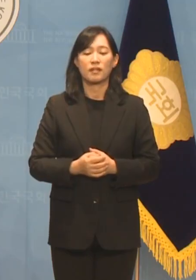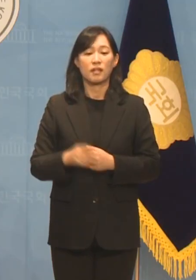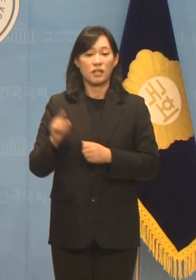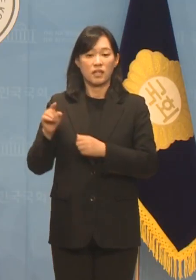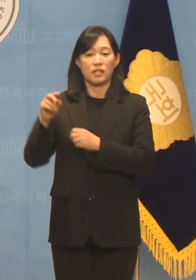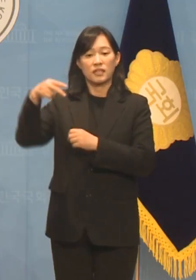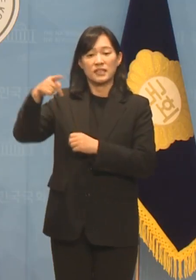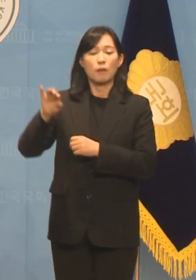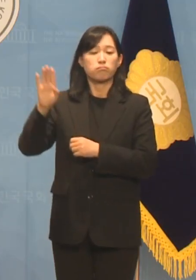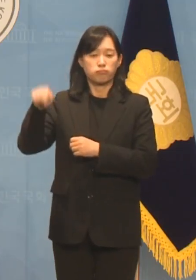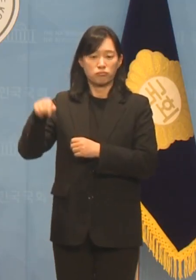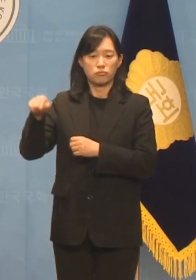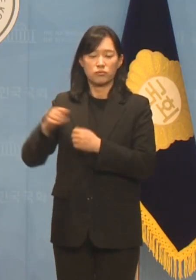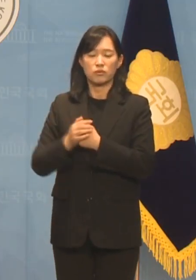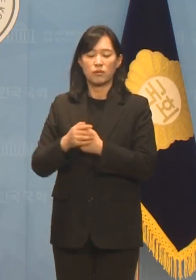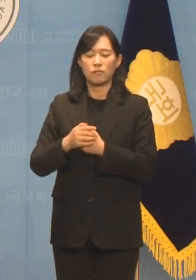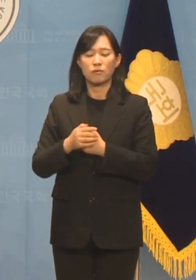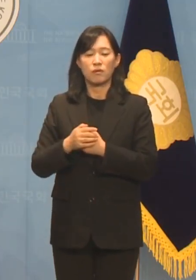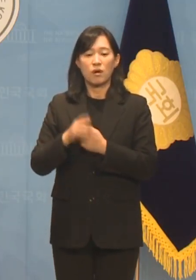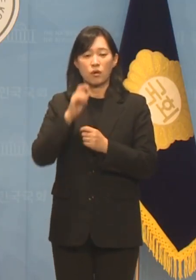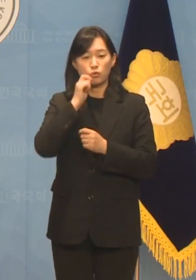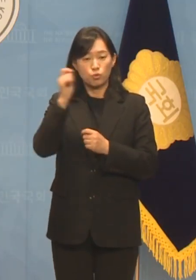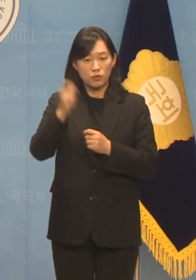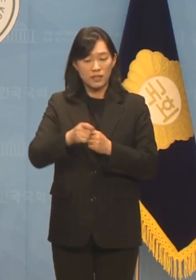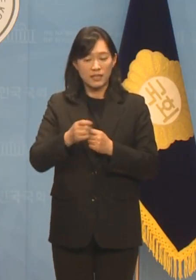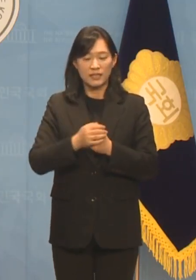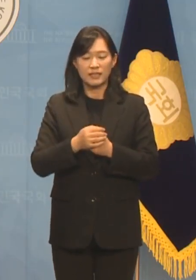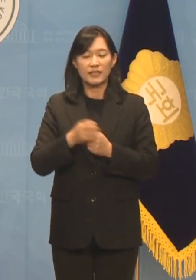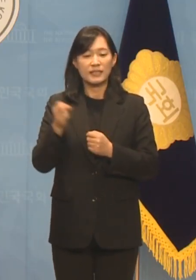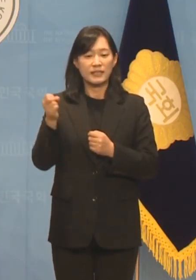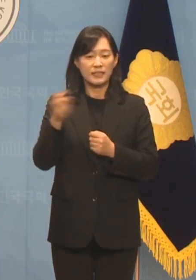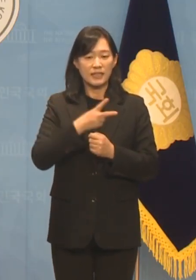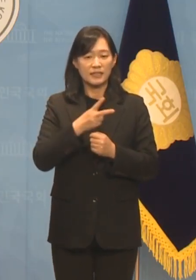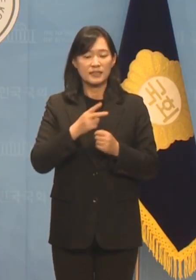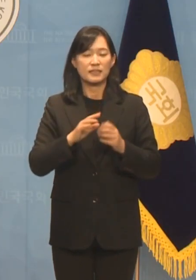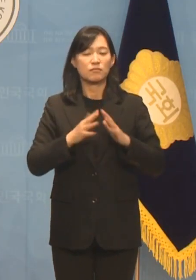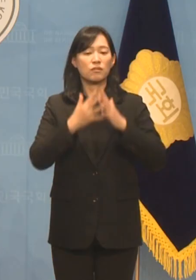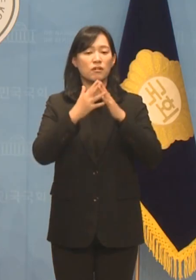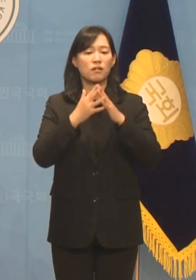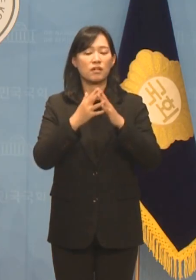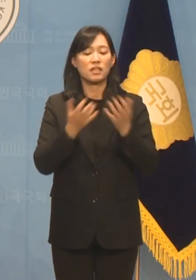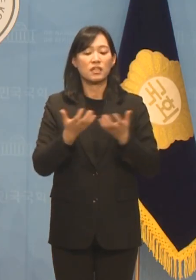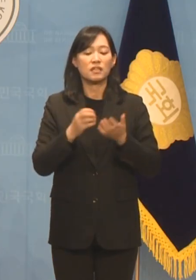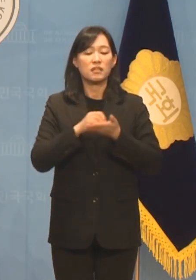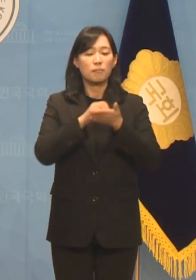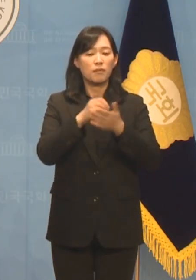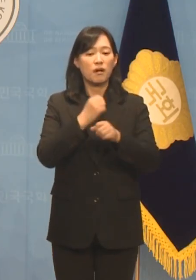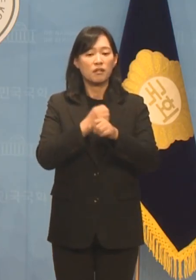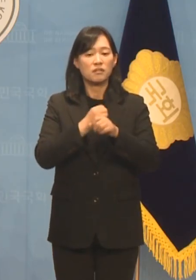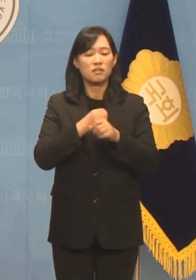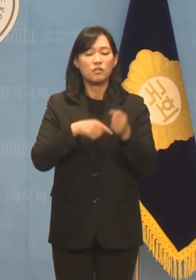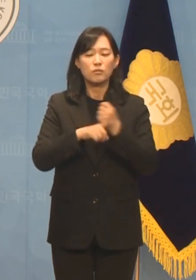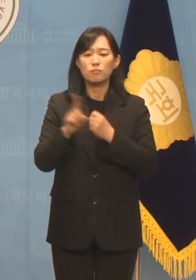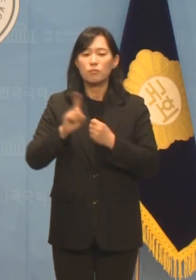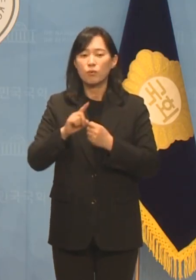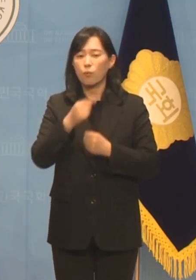삼부토건이 정부의 우크라이나 재건 사업에 이례적으로 참여하게 된 배경도 밝혀내야 합니다.